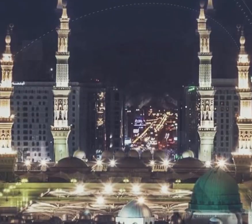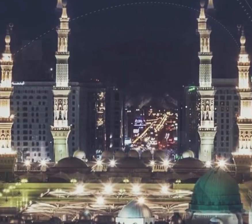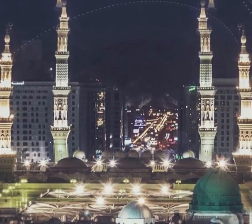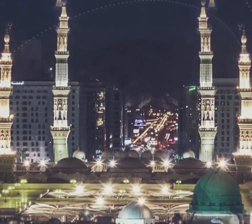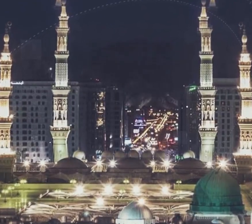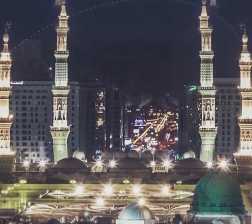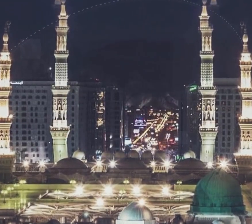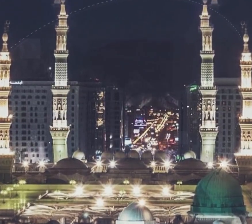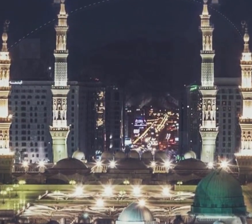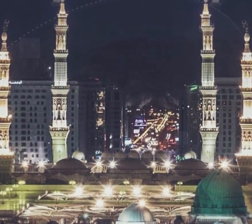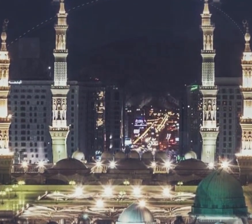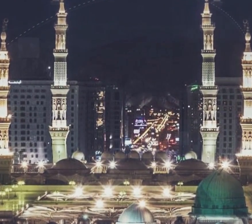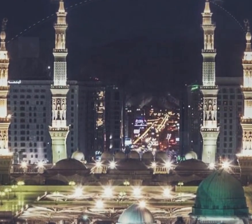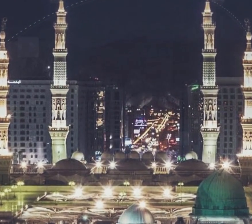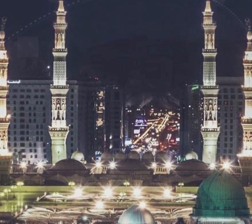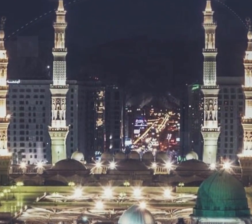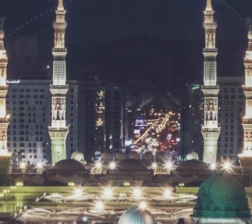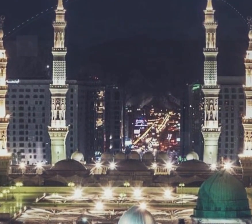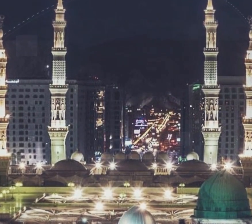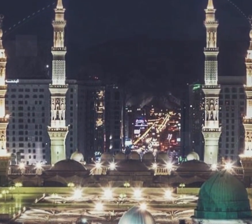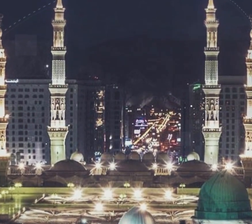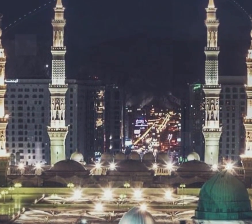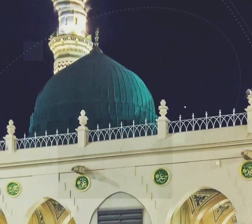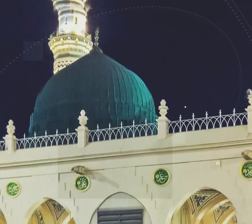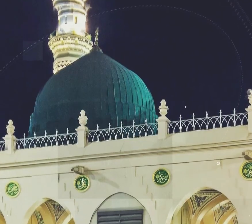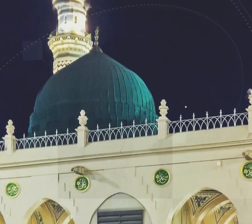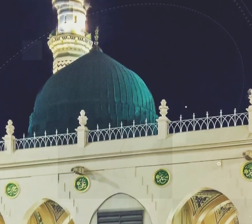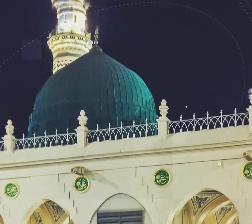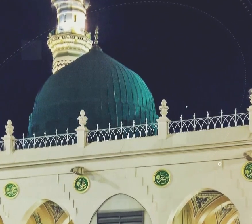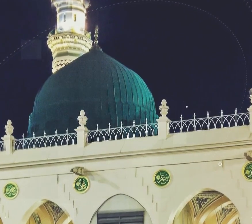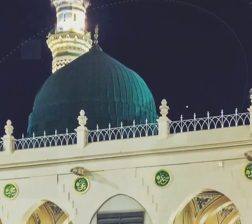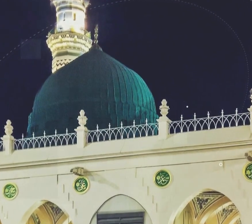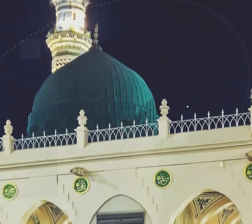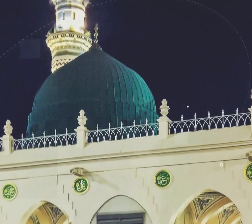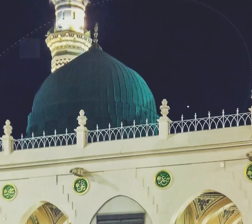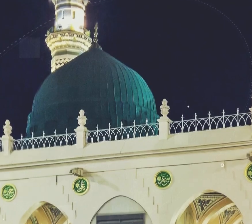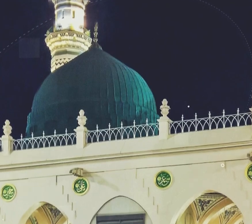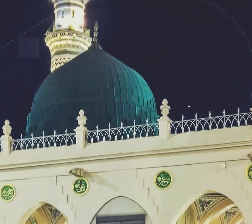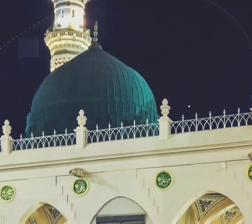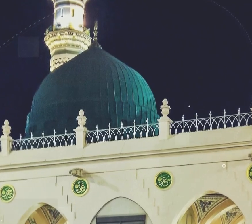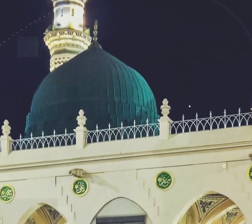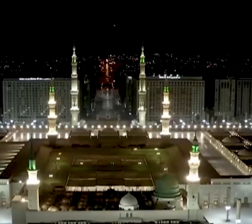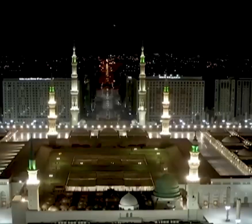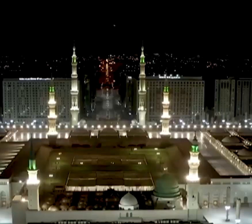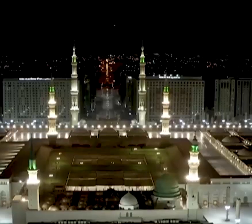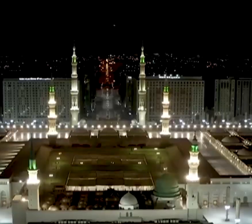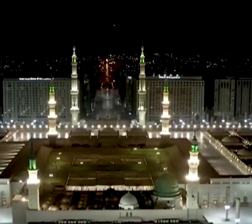وعلی آلک واصحابک یا حبیب اللہ، الصلاة والسلام علیک یا نبی اللہ وعلی